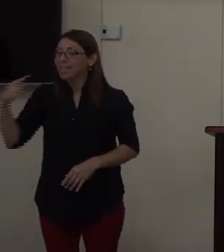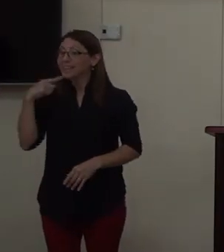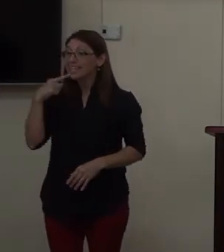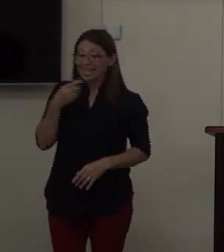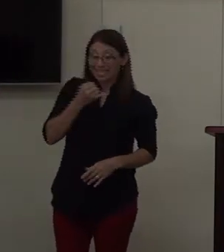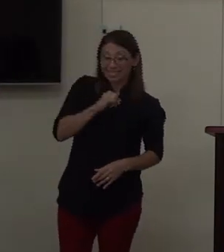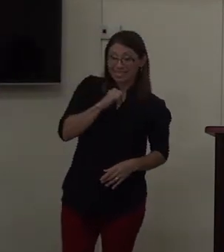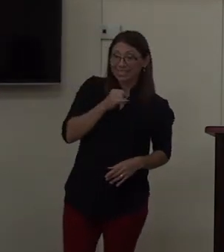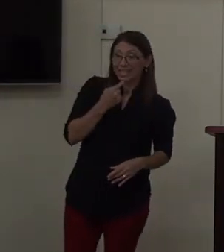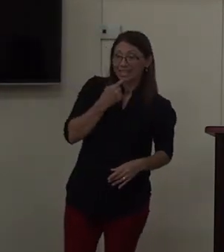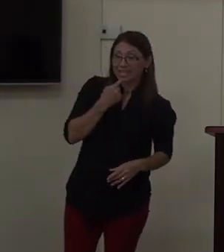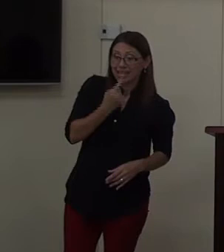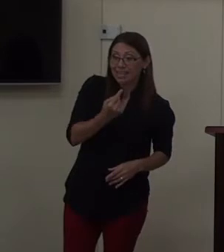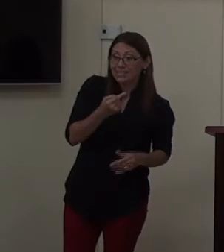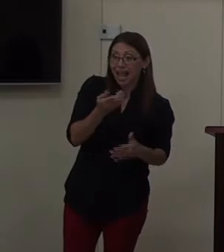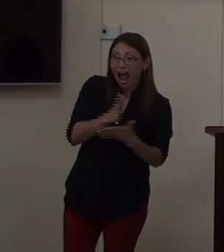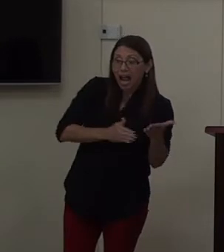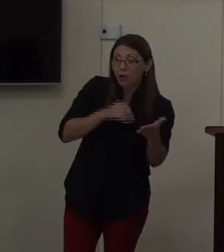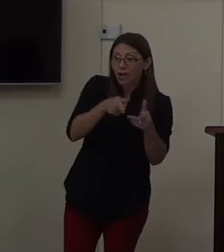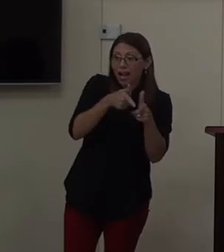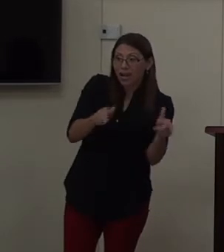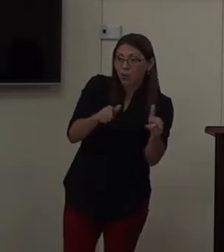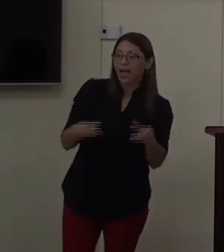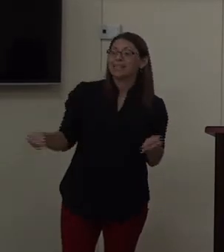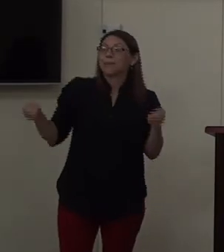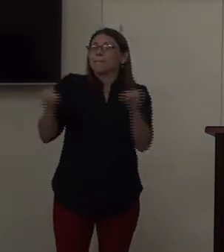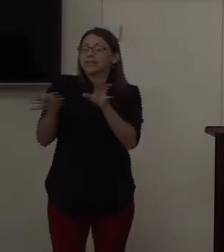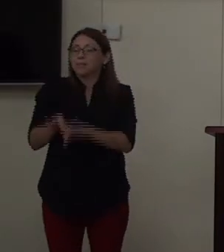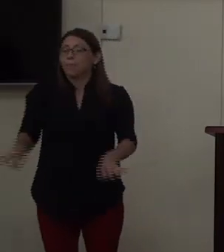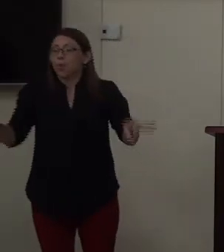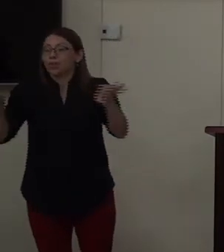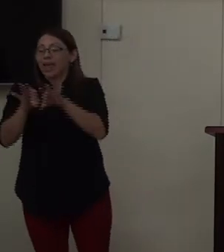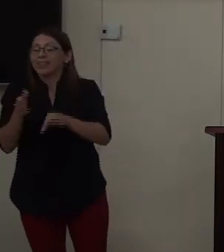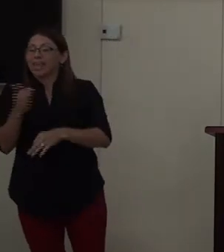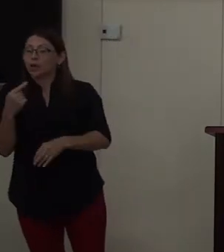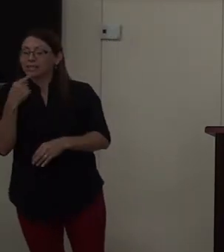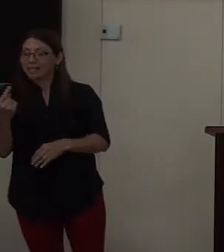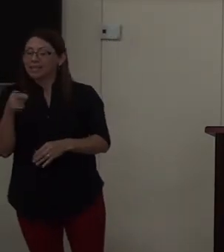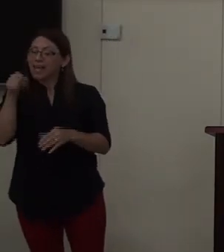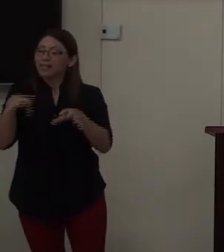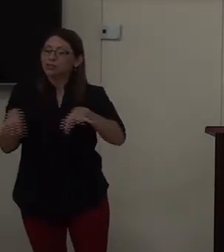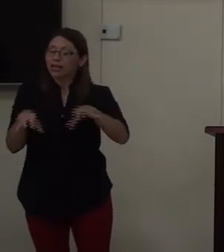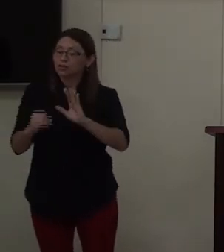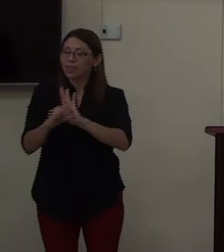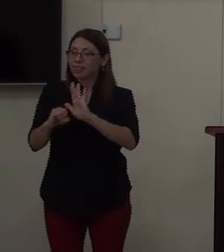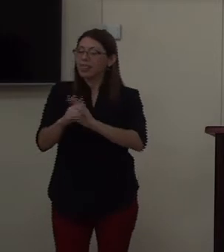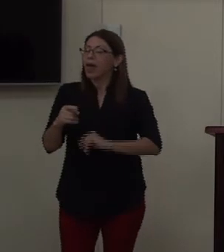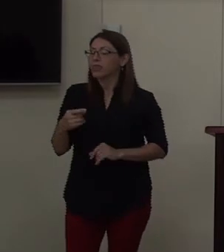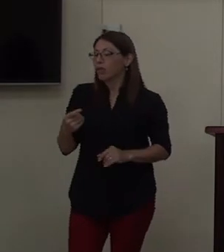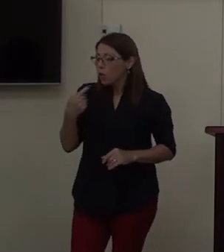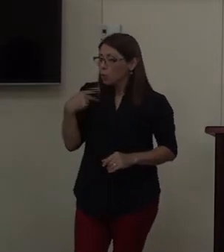más importante que lo que se dice, ¿verdad? Y estos actos de identidad se los encuentra uno, por ejemplo, en el